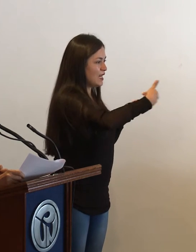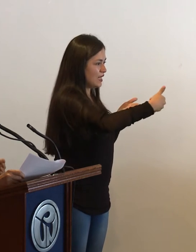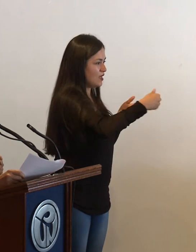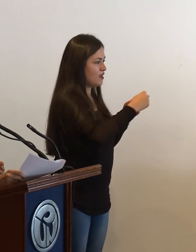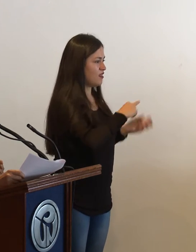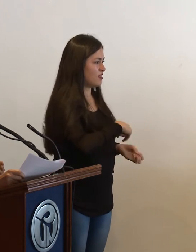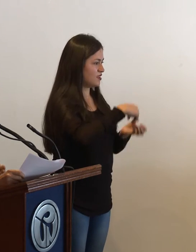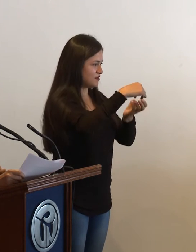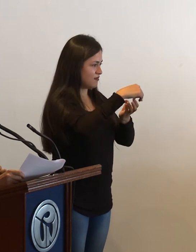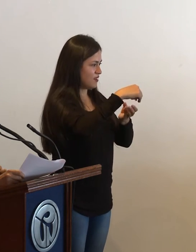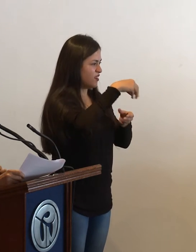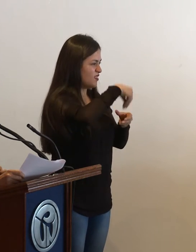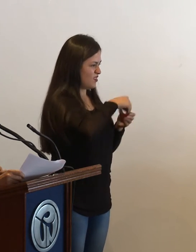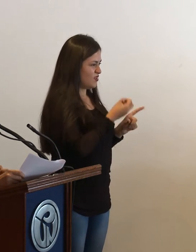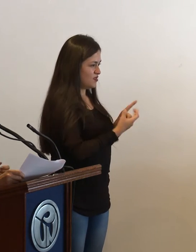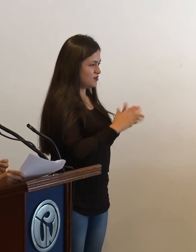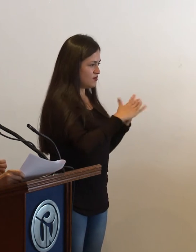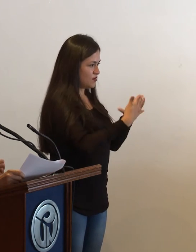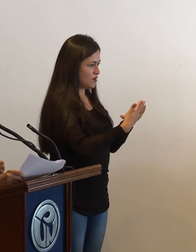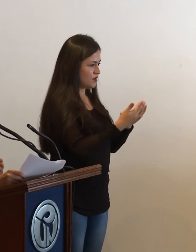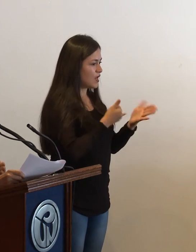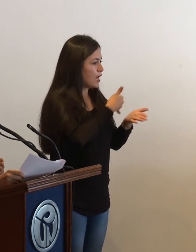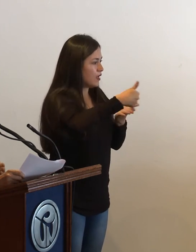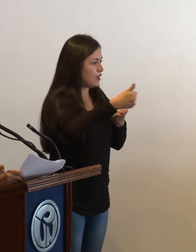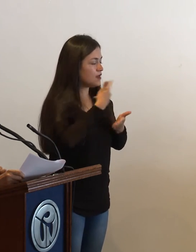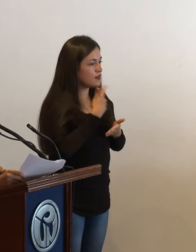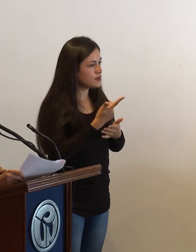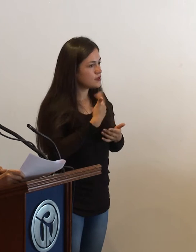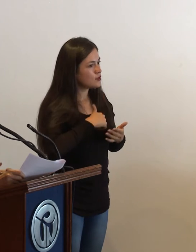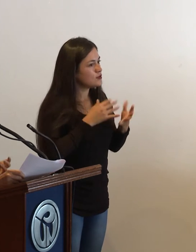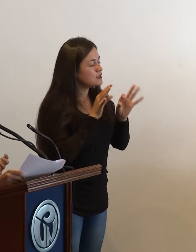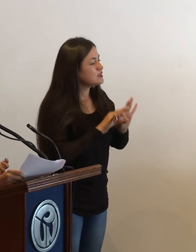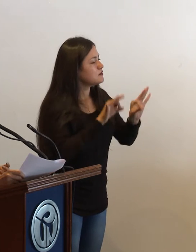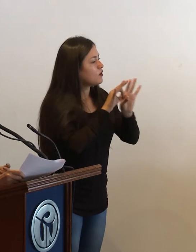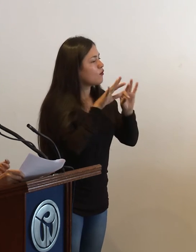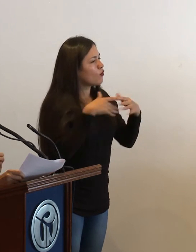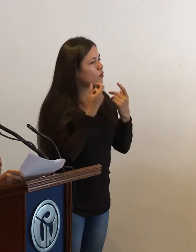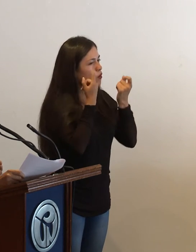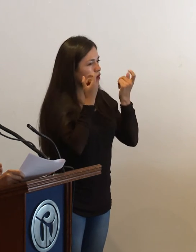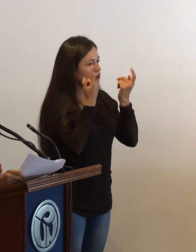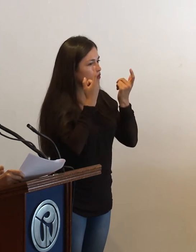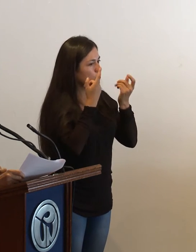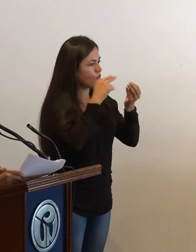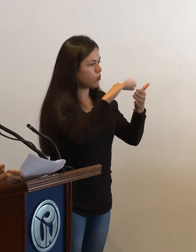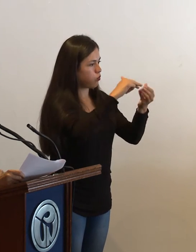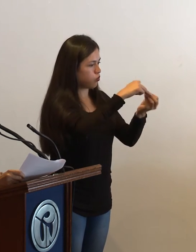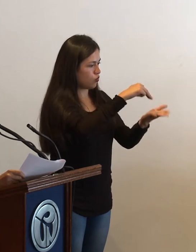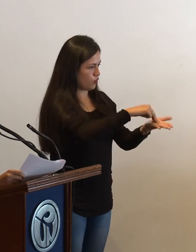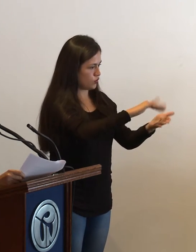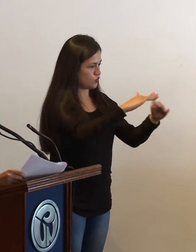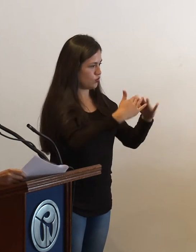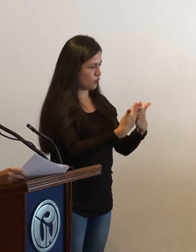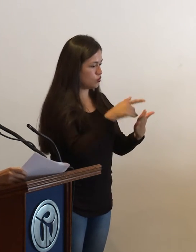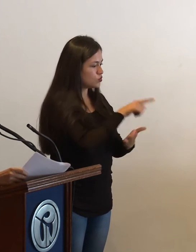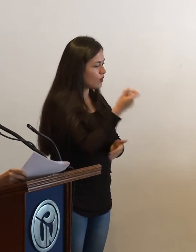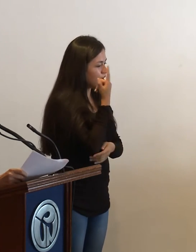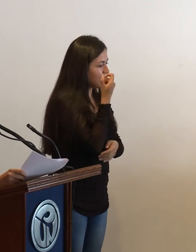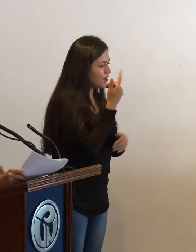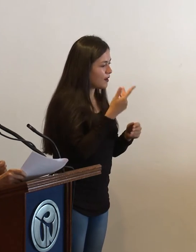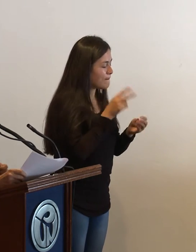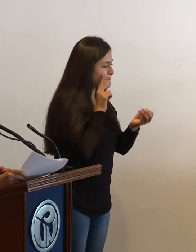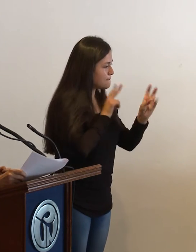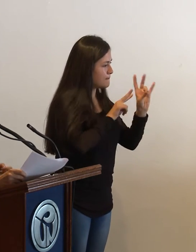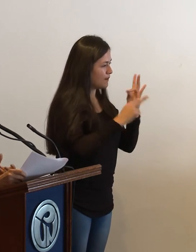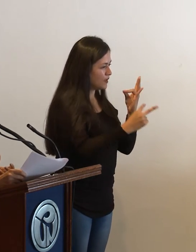escuela de la licenciatura, por cómo comprender, por ejemplo, la escuela desde una perspectiva que